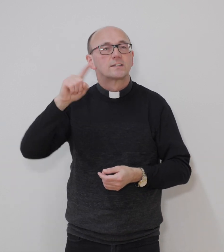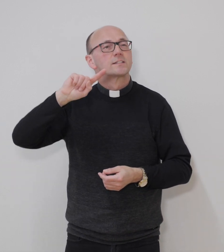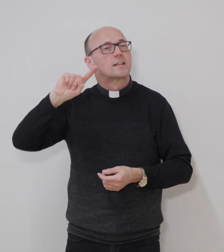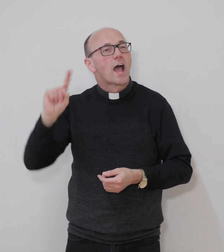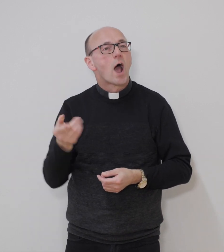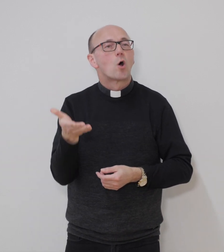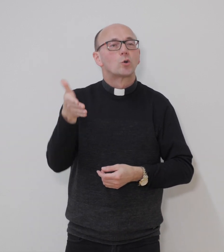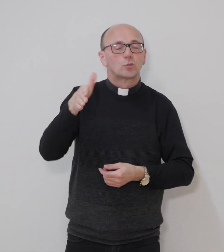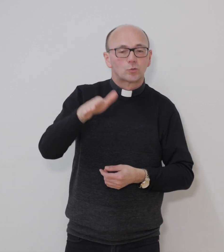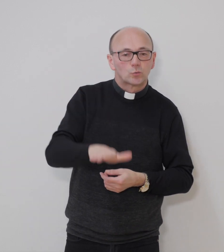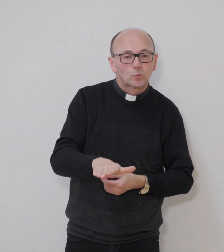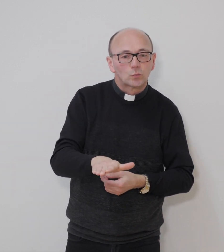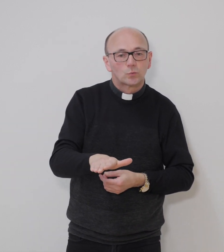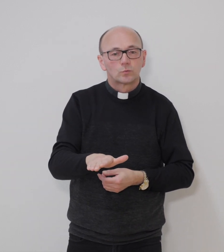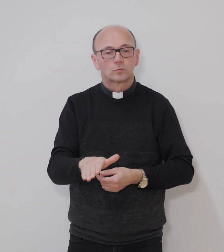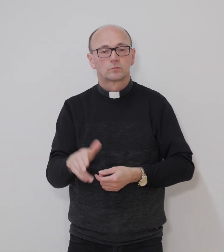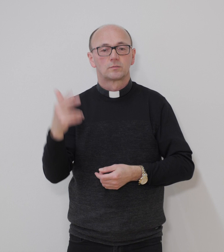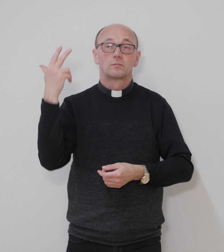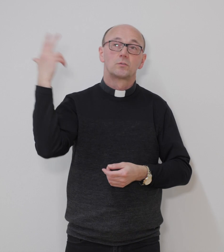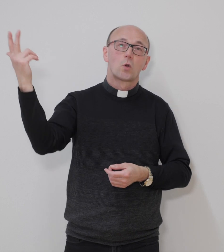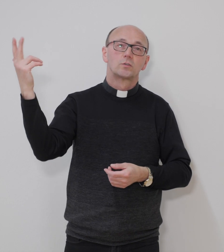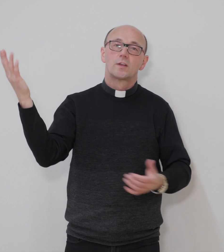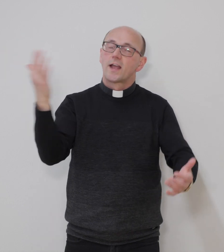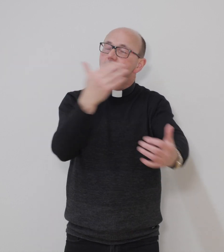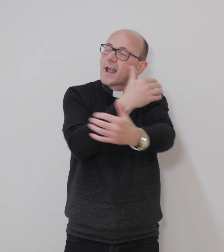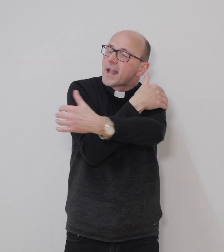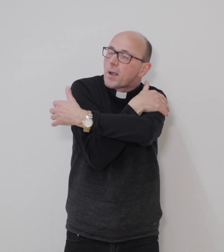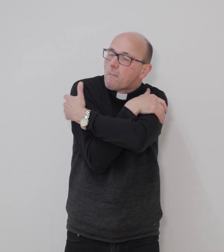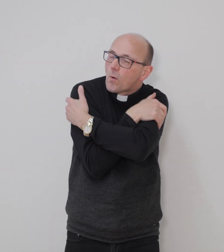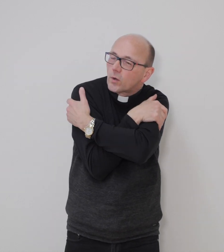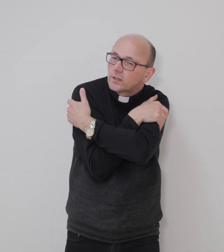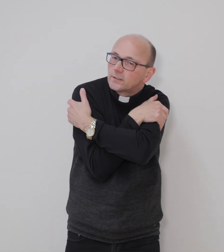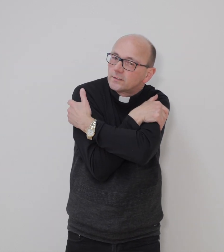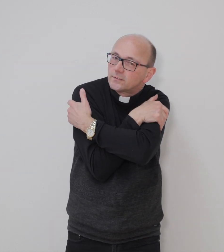leben und in das Reich deines Vaters gelangen. Amen.